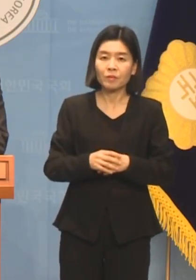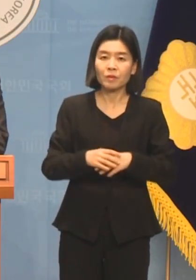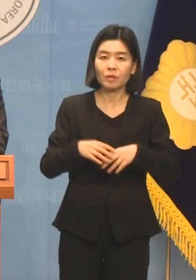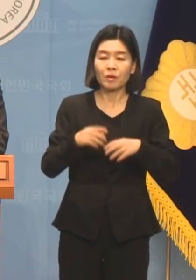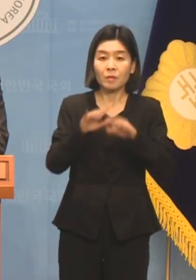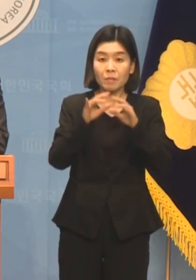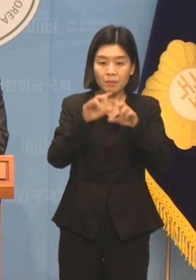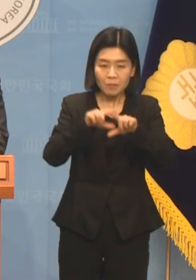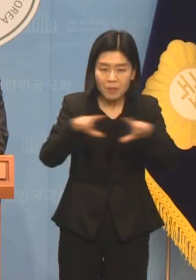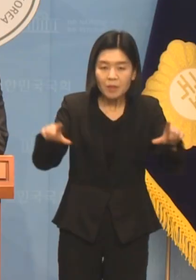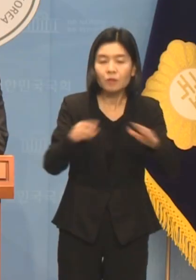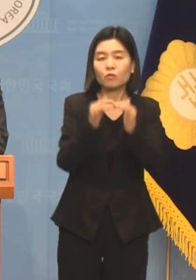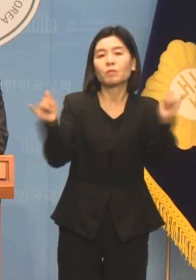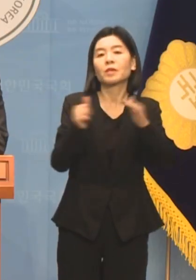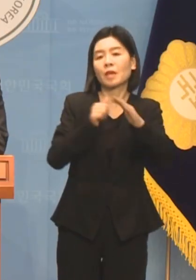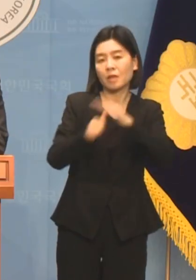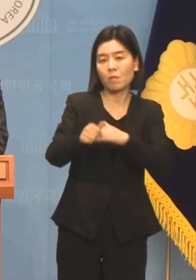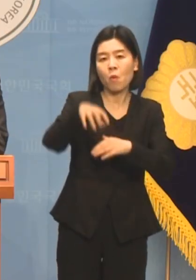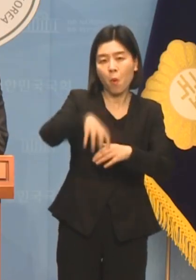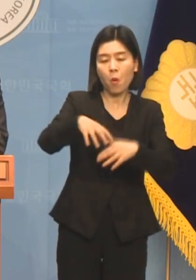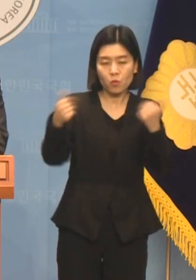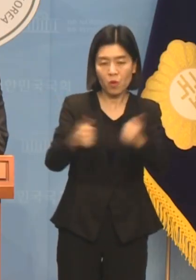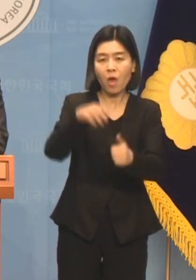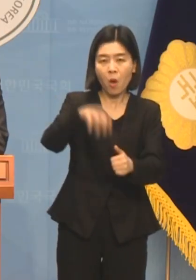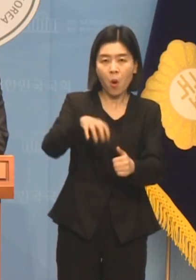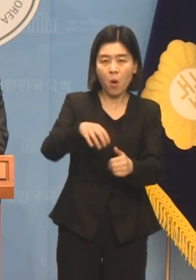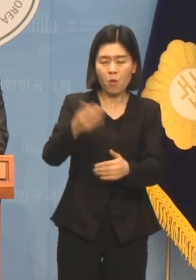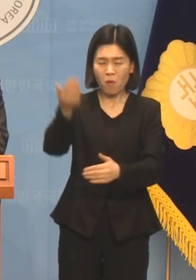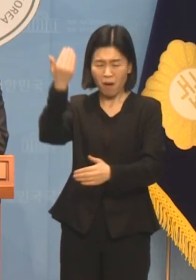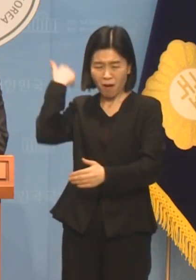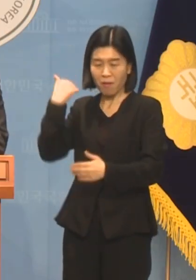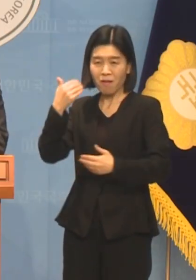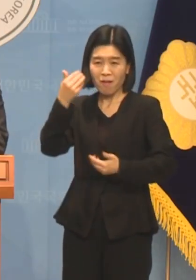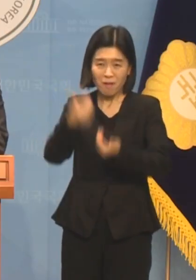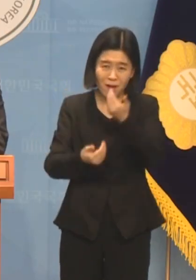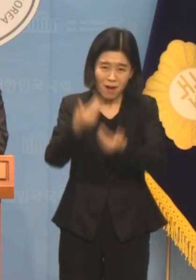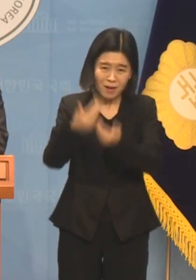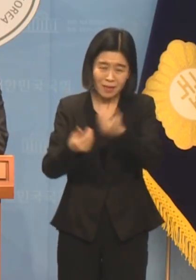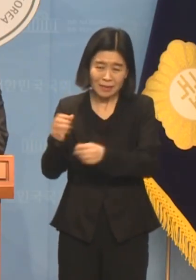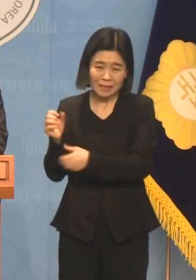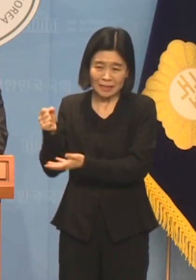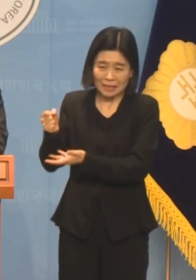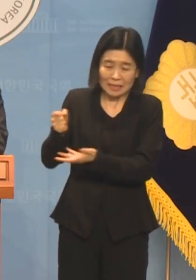국회에서 냉전의 망령이 독버섯처럼 자라나서는 안 됩니다.